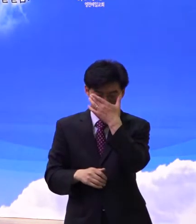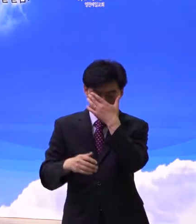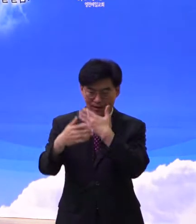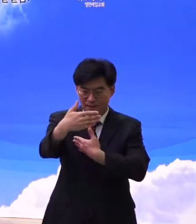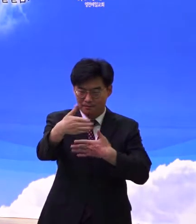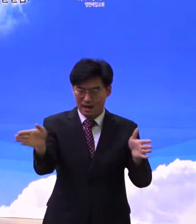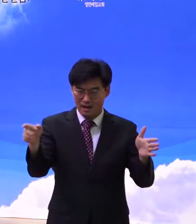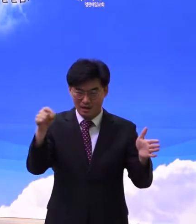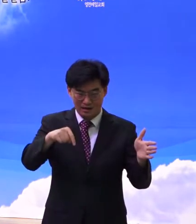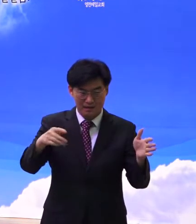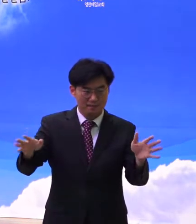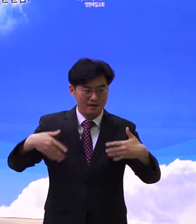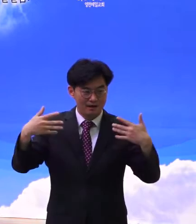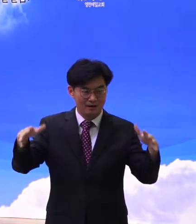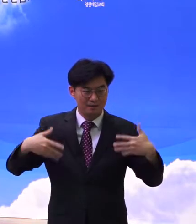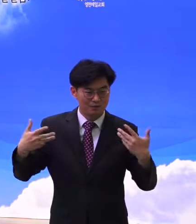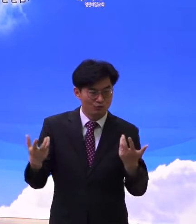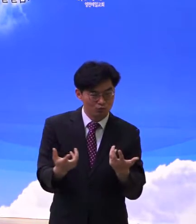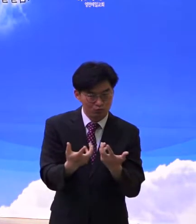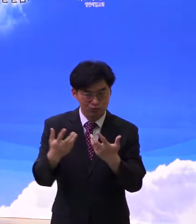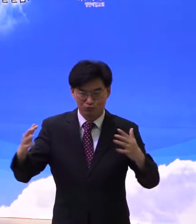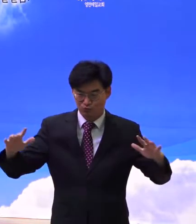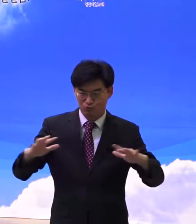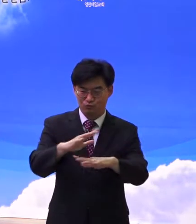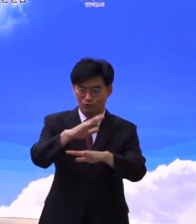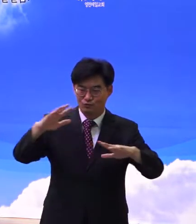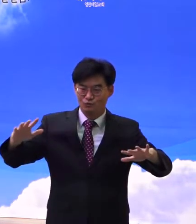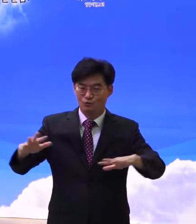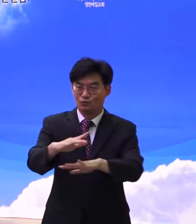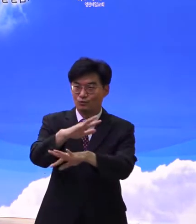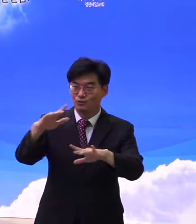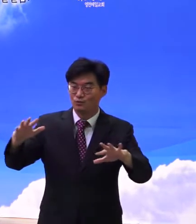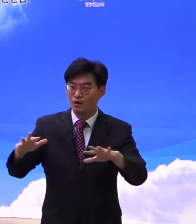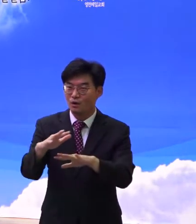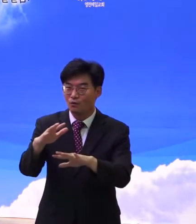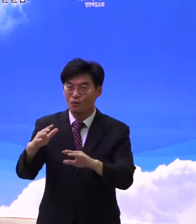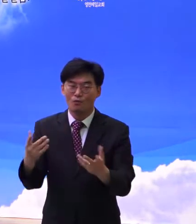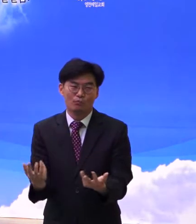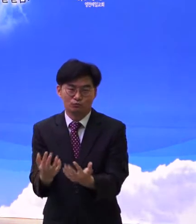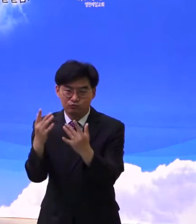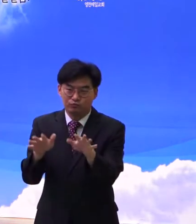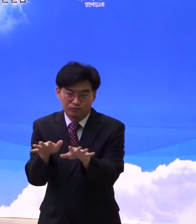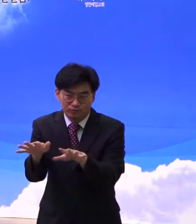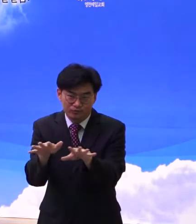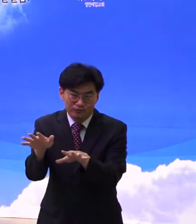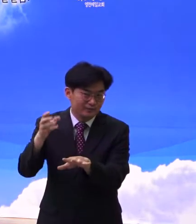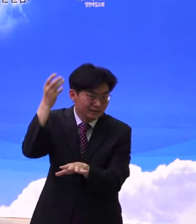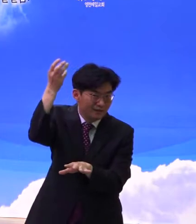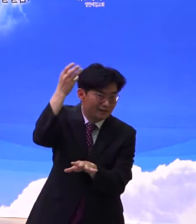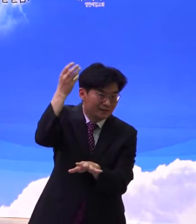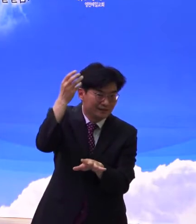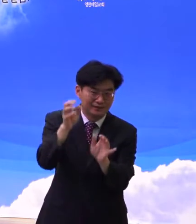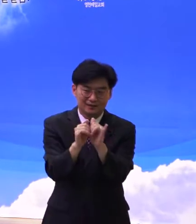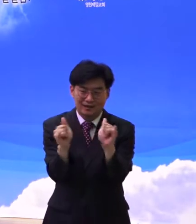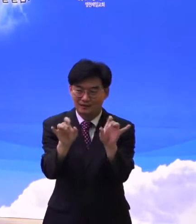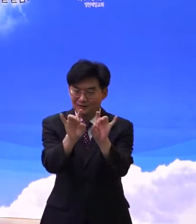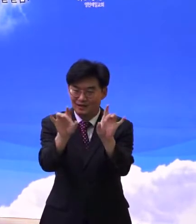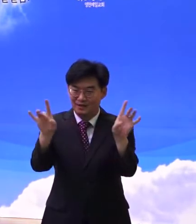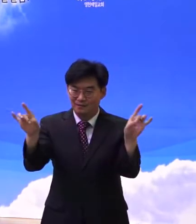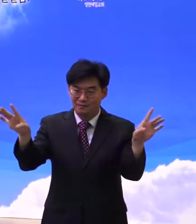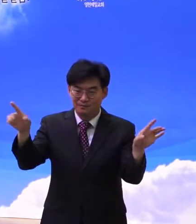안에 가득했습니다. 그리고 불의 혀처럼 갈라지는 것들이 각 사람의 머리 위에 하나씩 임하여